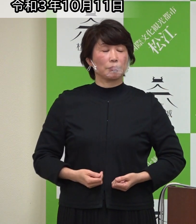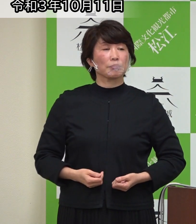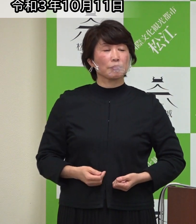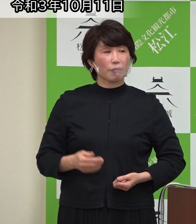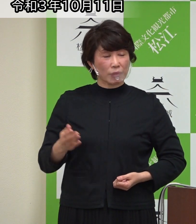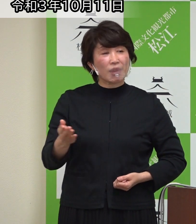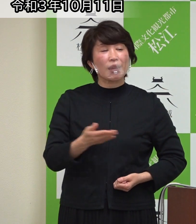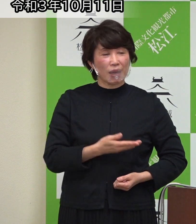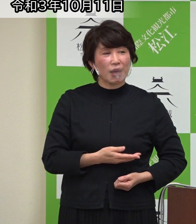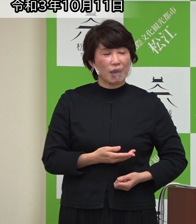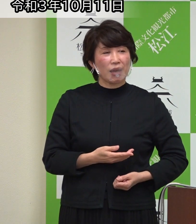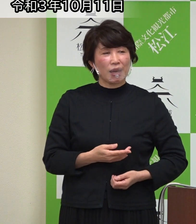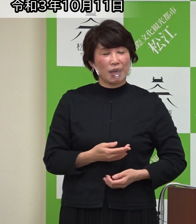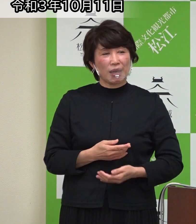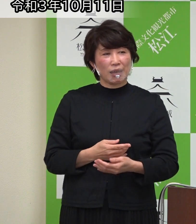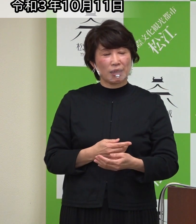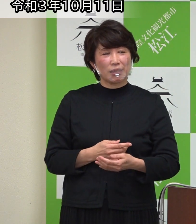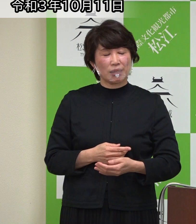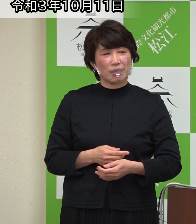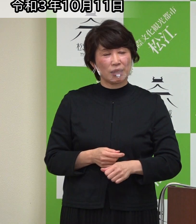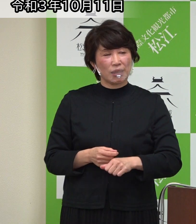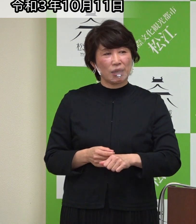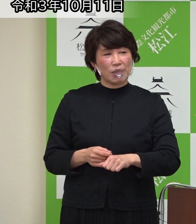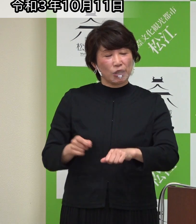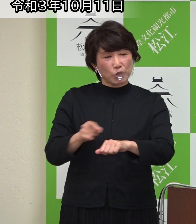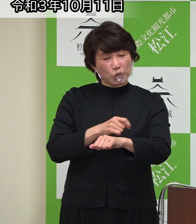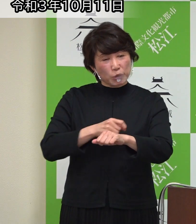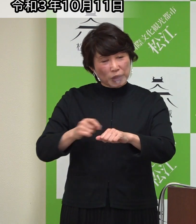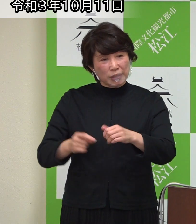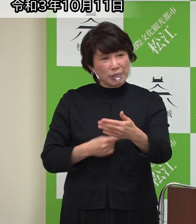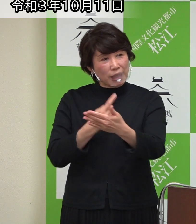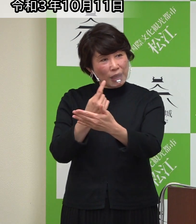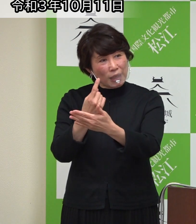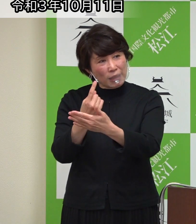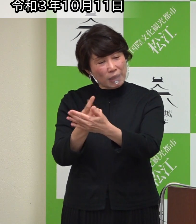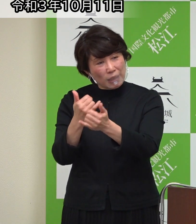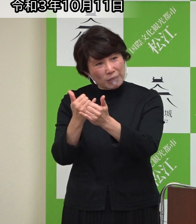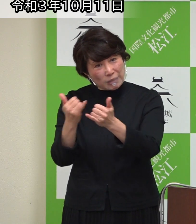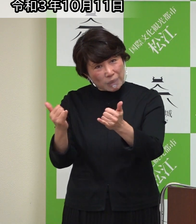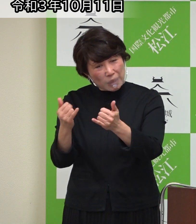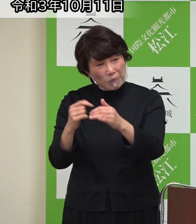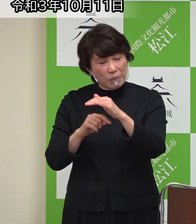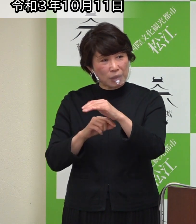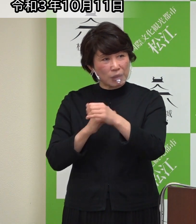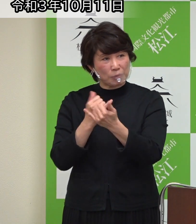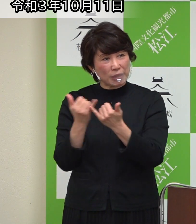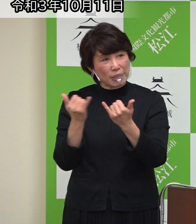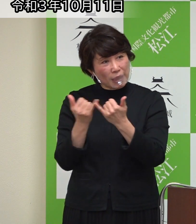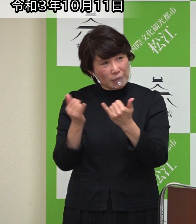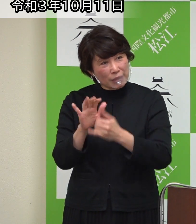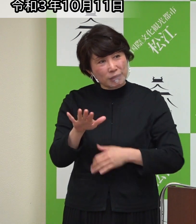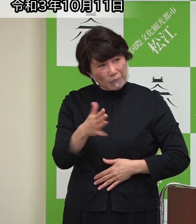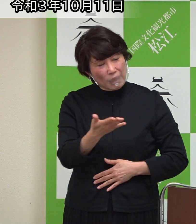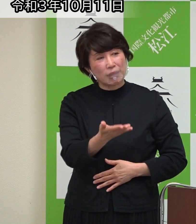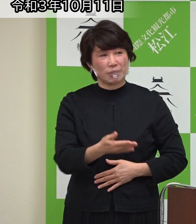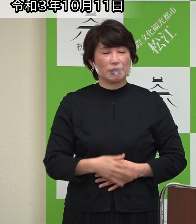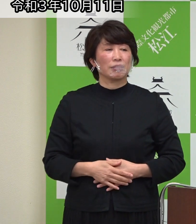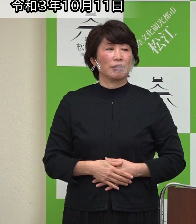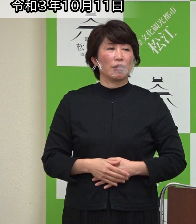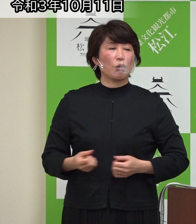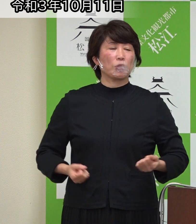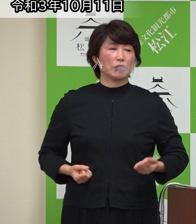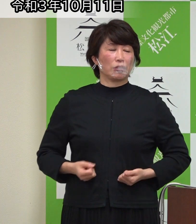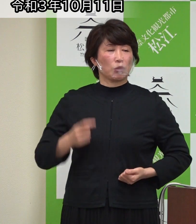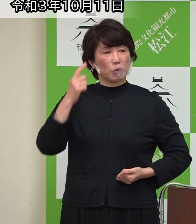特派員みたいな感じですね。あの自分が見つけたのをすぐにアップするというミッションを追ってるということですね。面白いですね。わかり